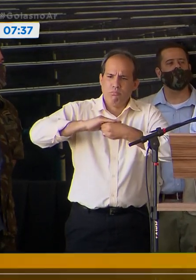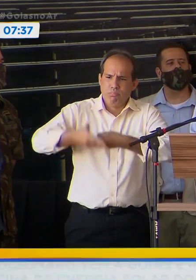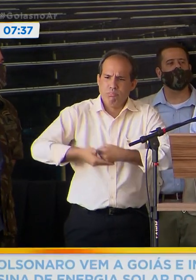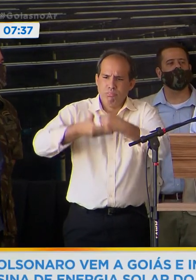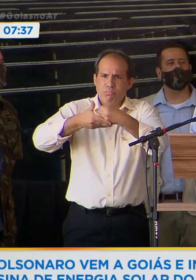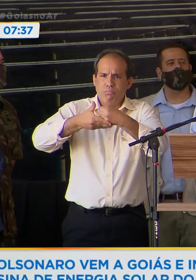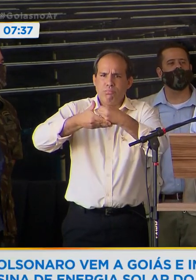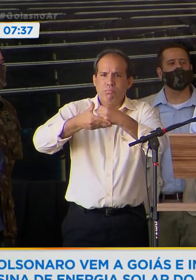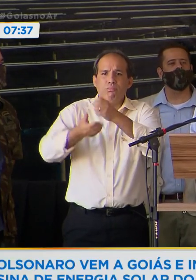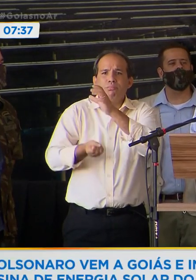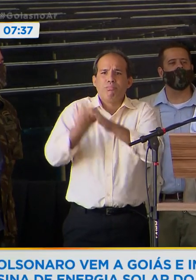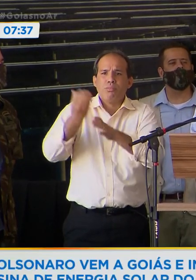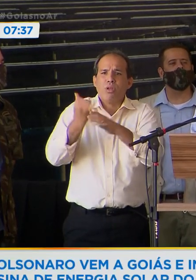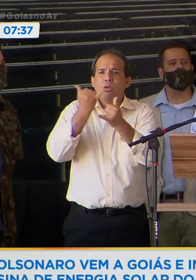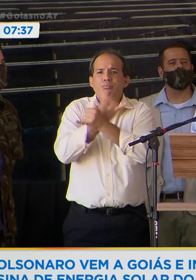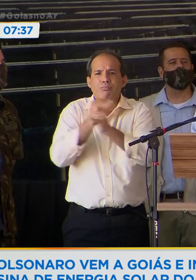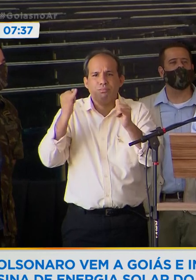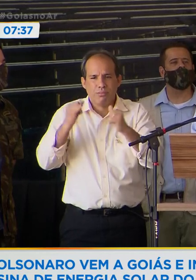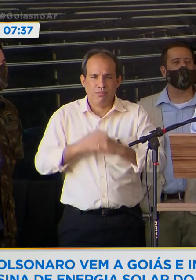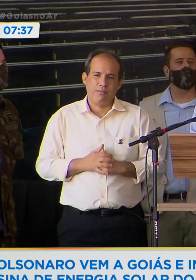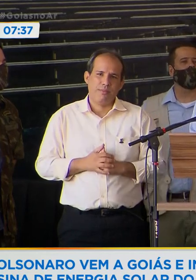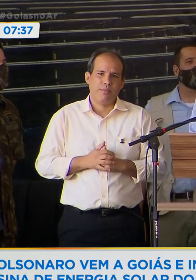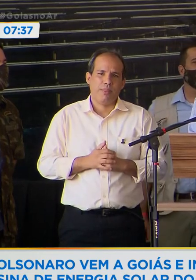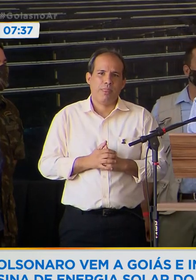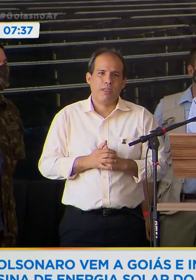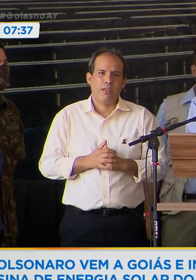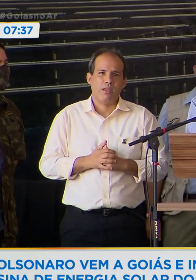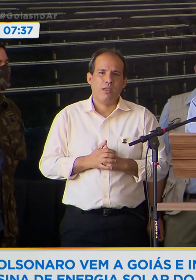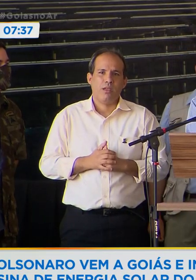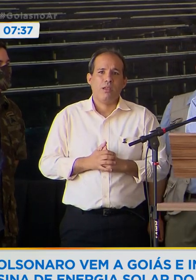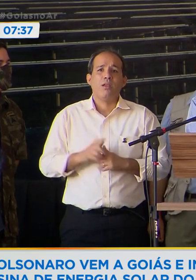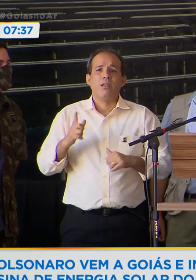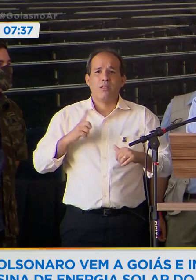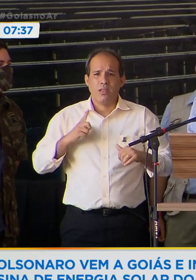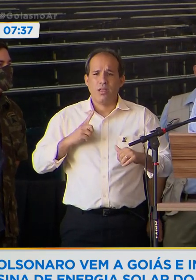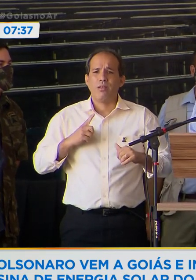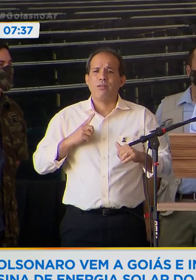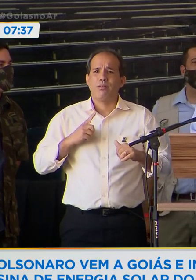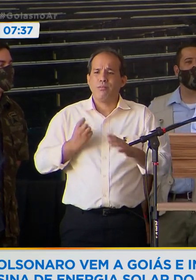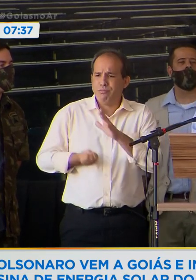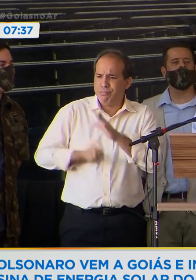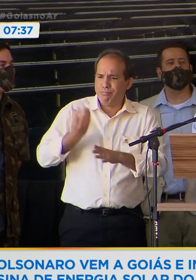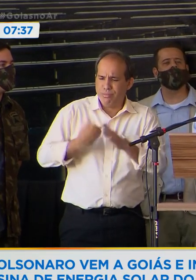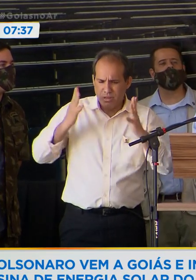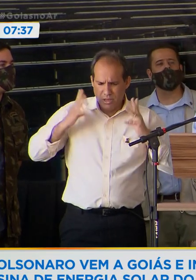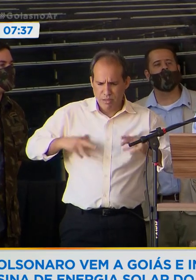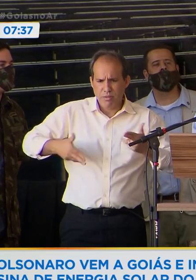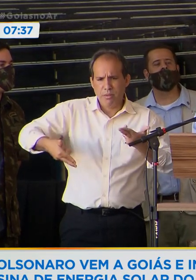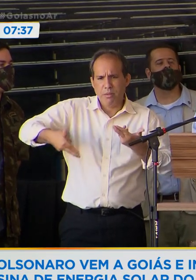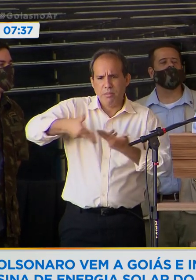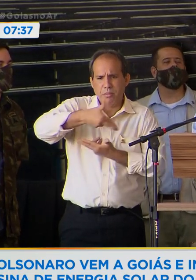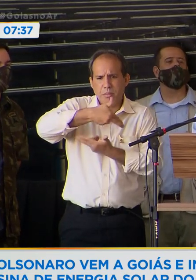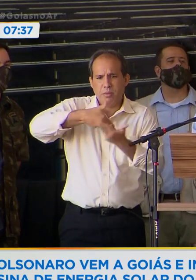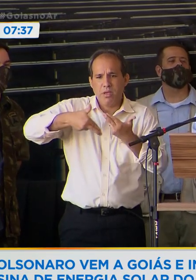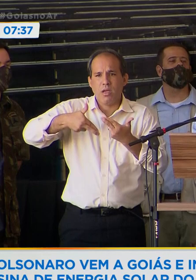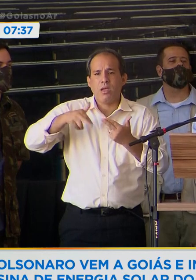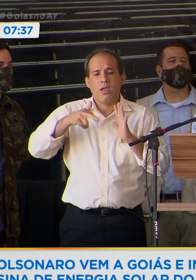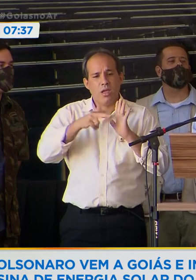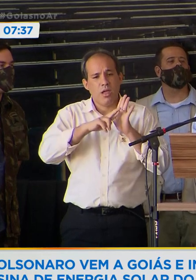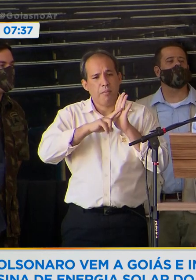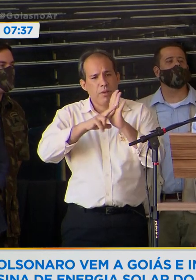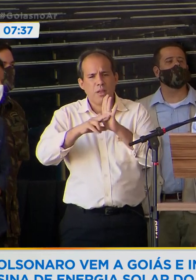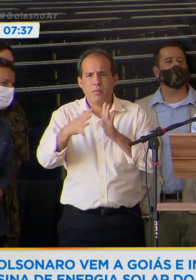uma geração de energia elétrica as fontes limpas e renováveis representam cerca